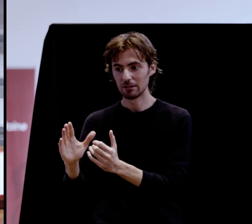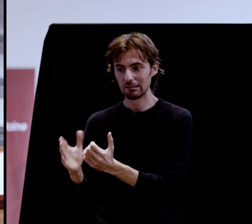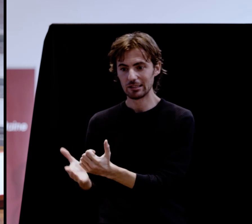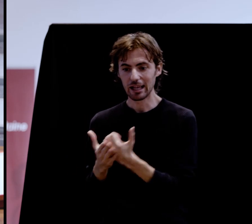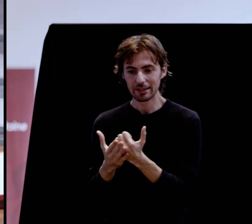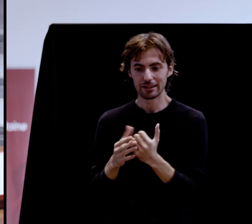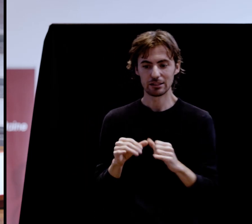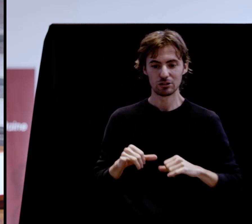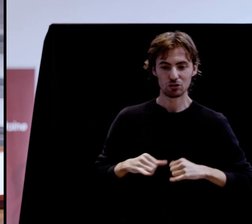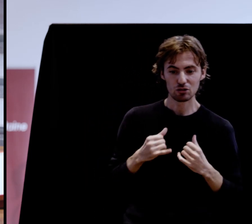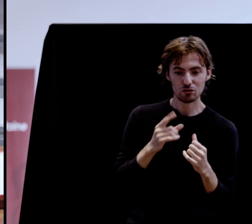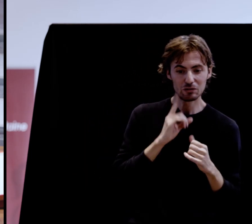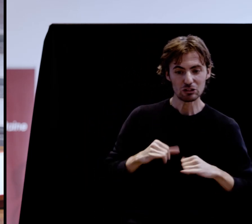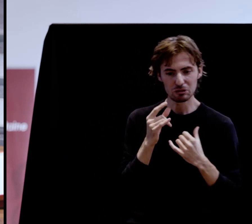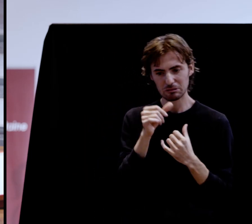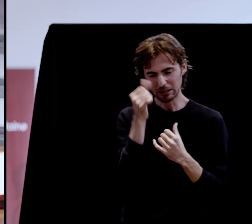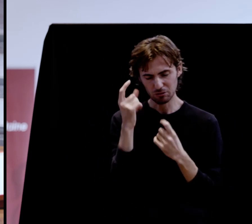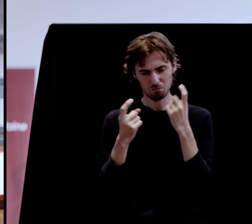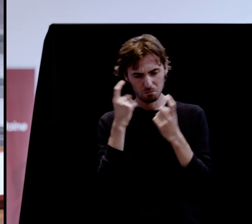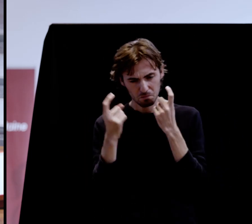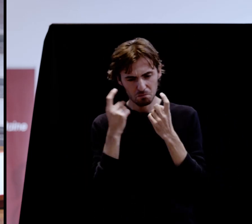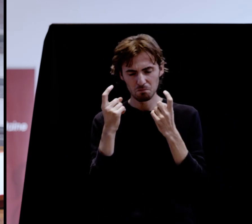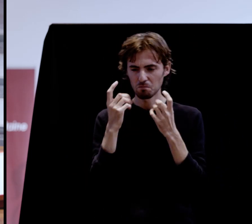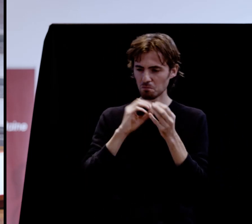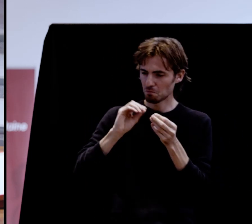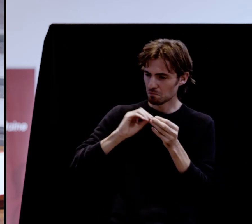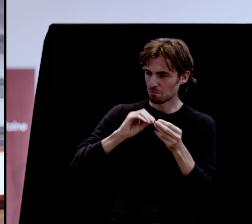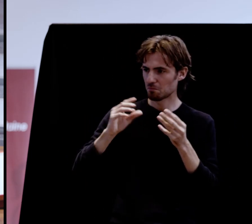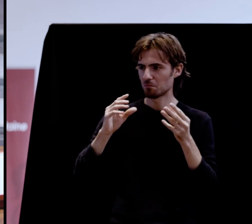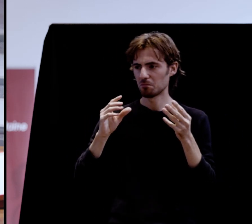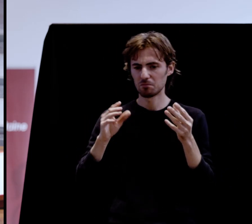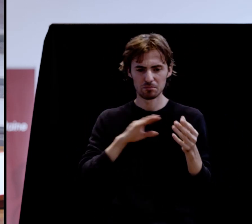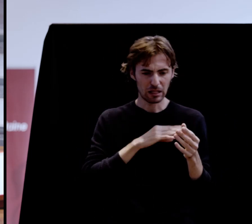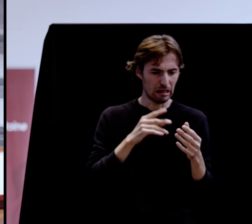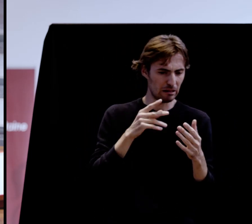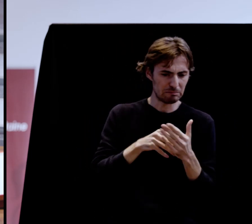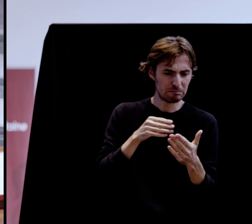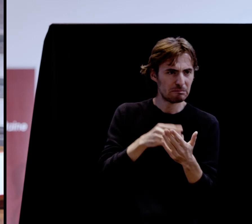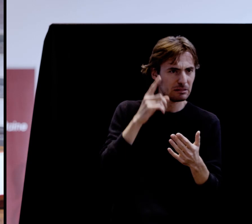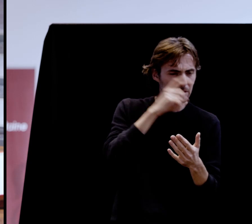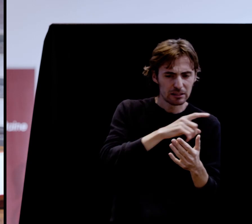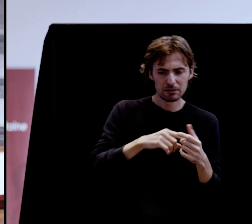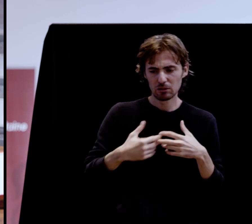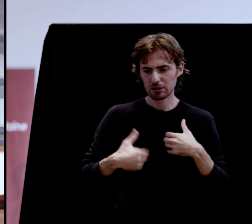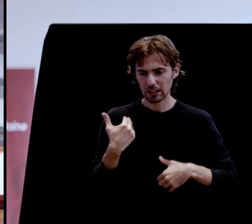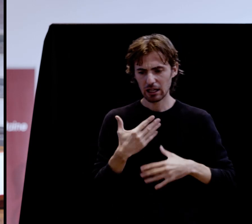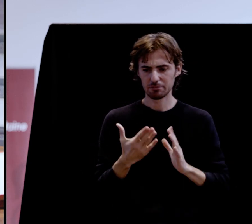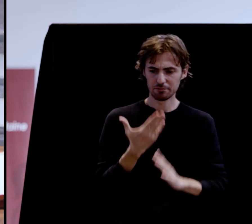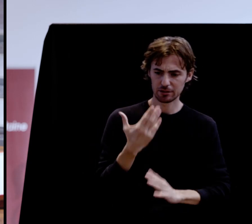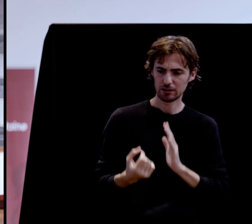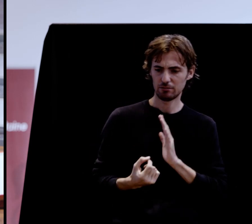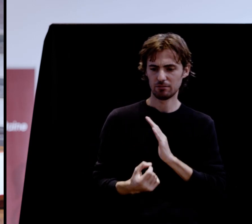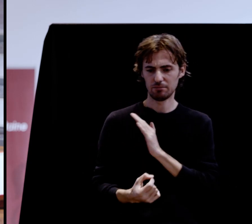des jeunes filles, des jeunes garçons qui se posent des questions parce qu'ils ont des difficultés, parce qu'ils ont un handicap, une particularité qui